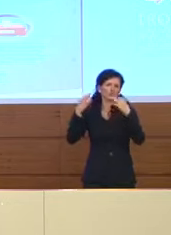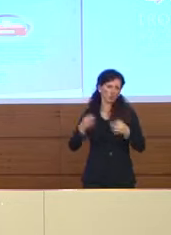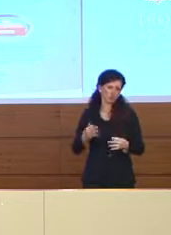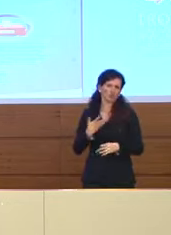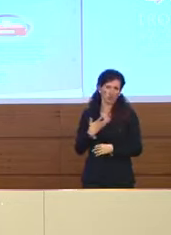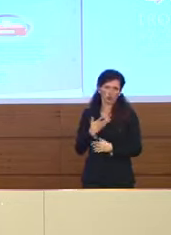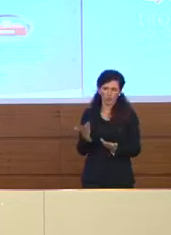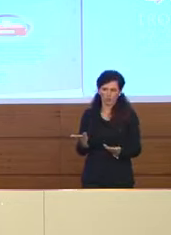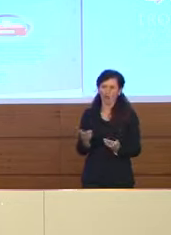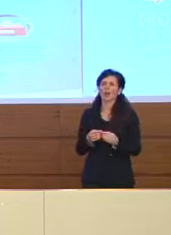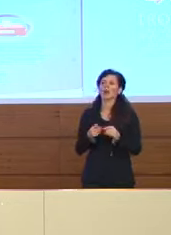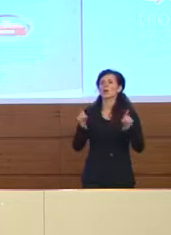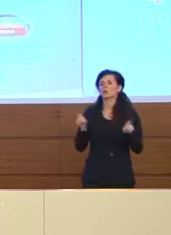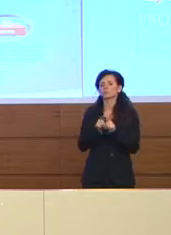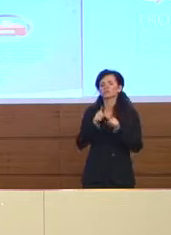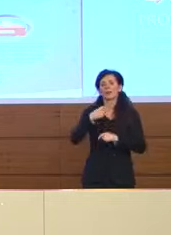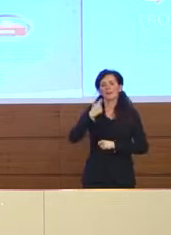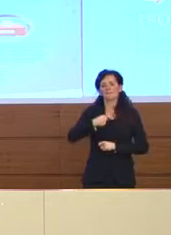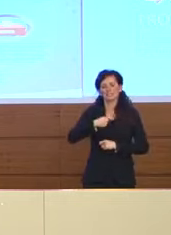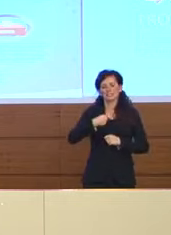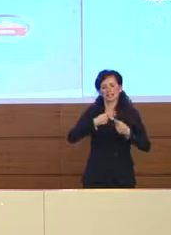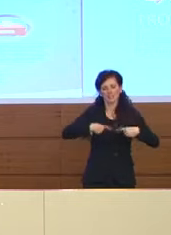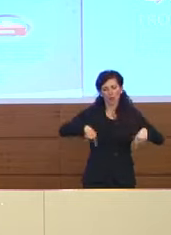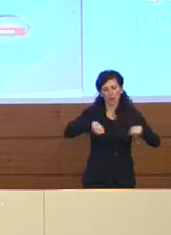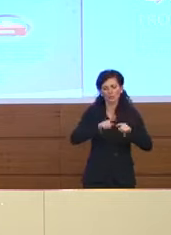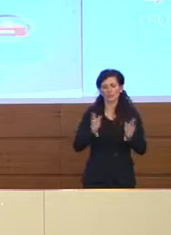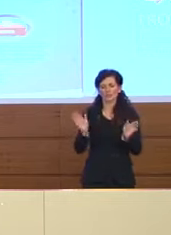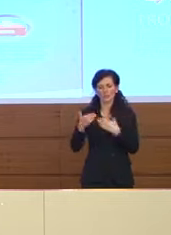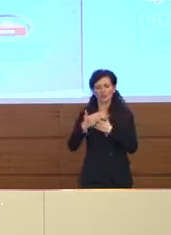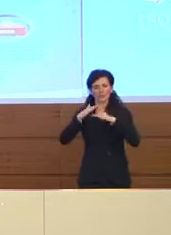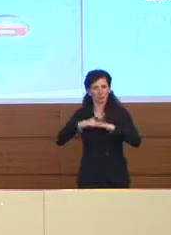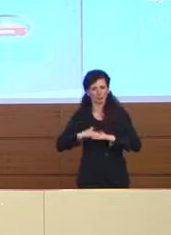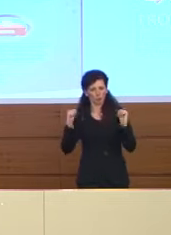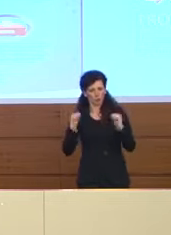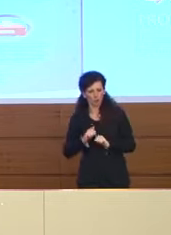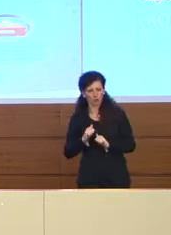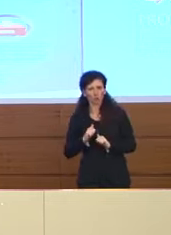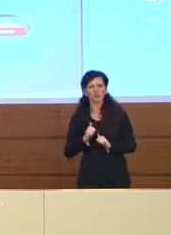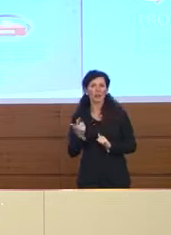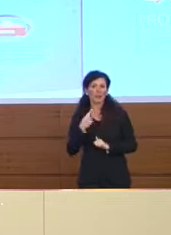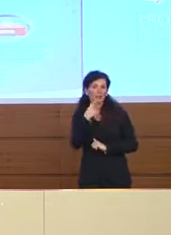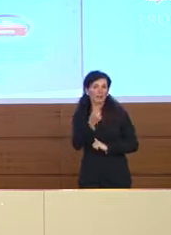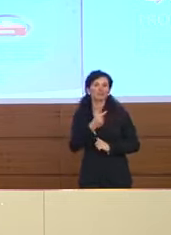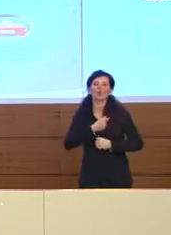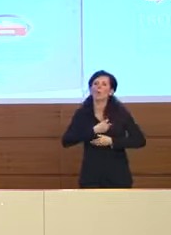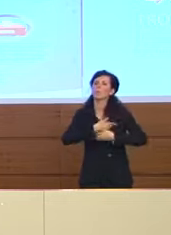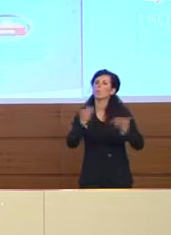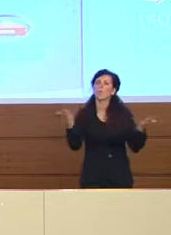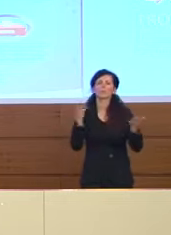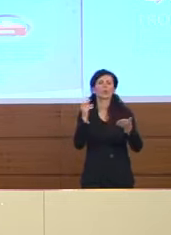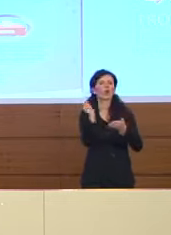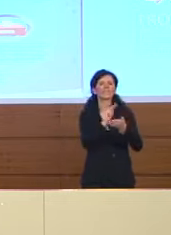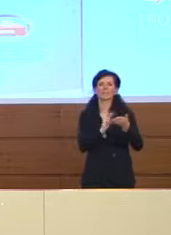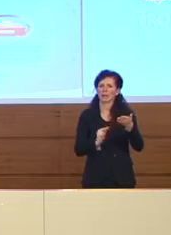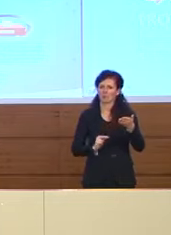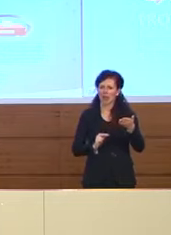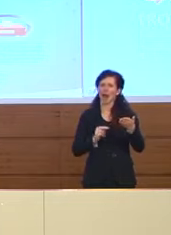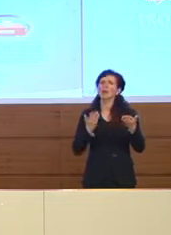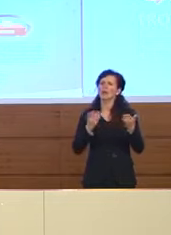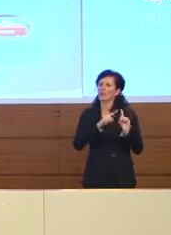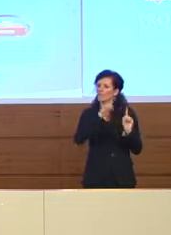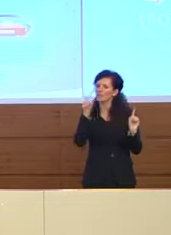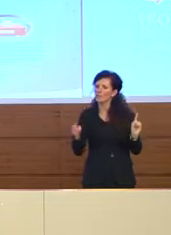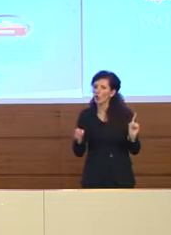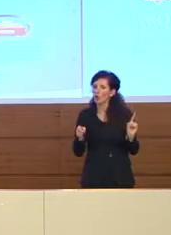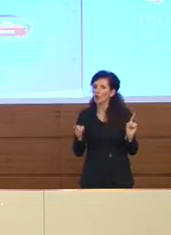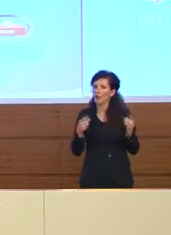presidenza del consiglio dipartimento di lavorazione civile di rendere pubblici i verbali a che punto ai verbali del comitato tecnico scientifico poi magari fra